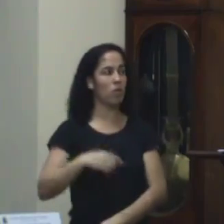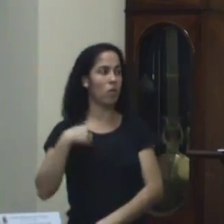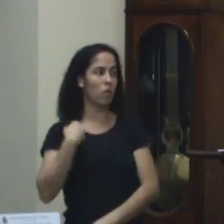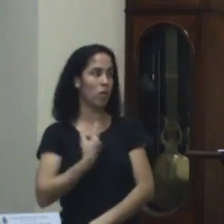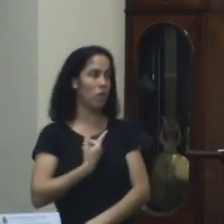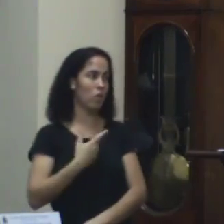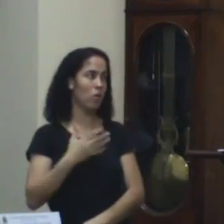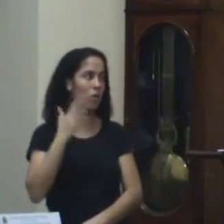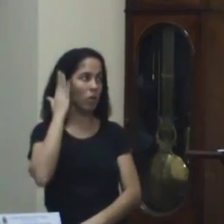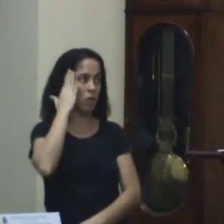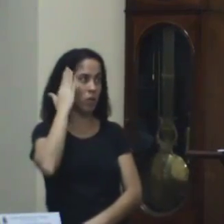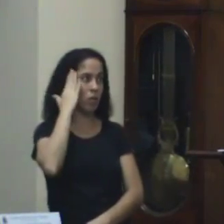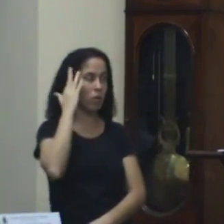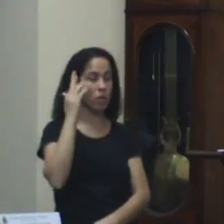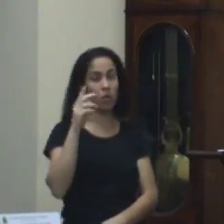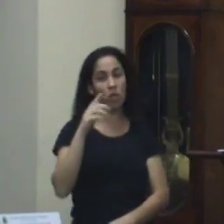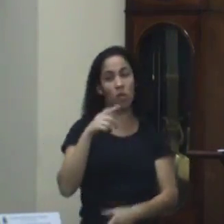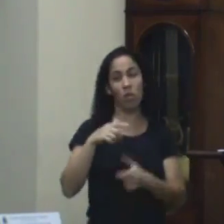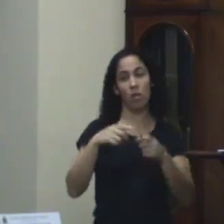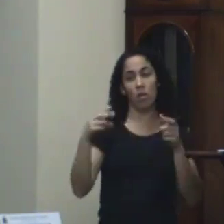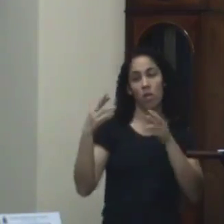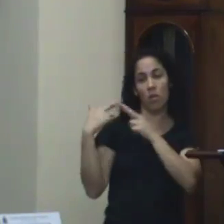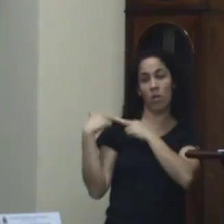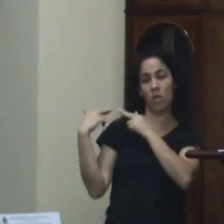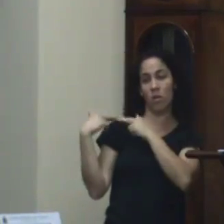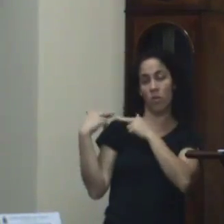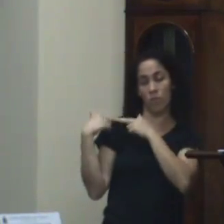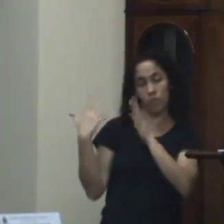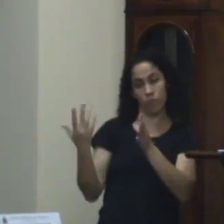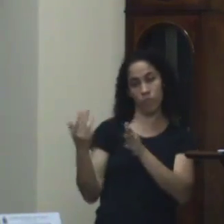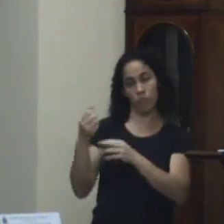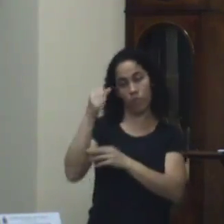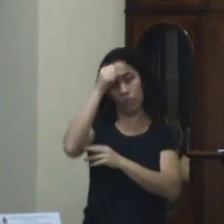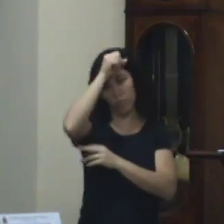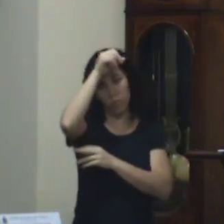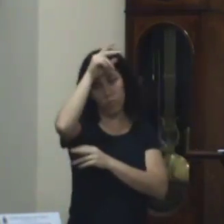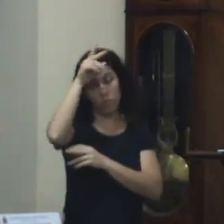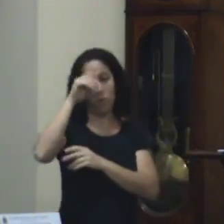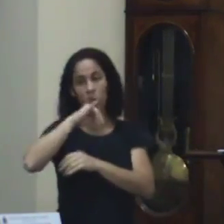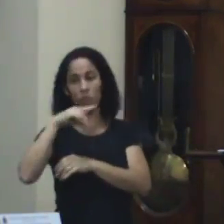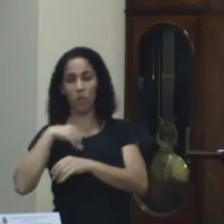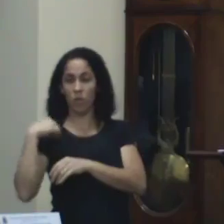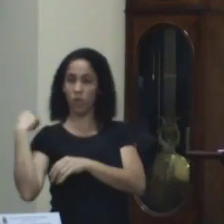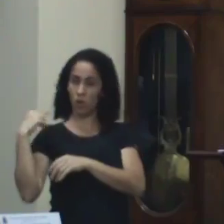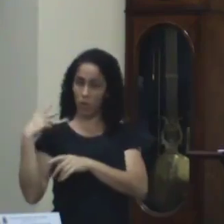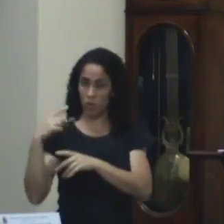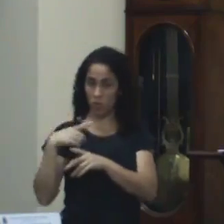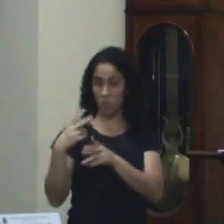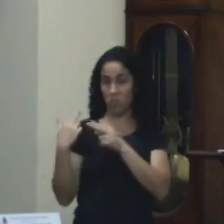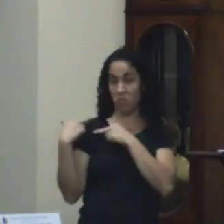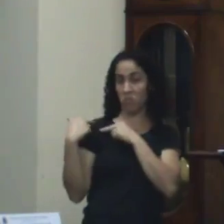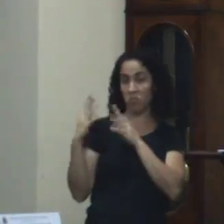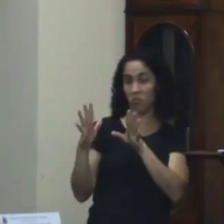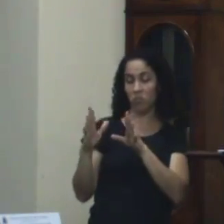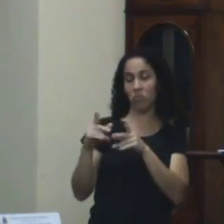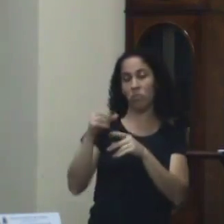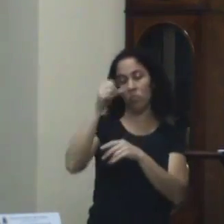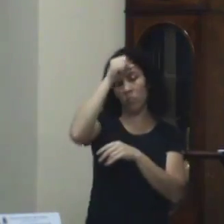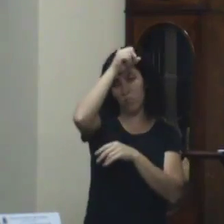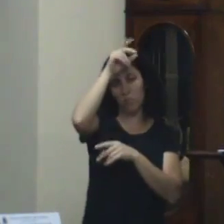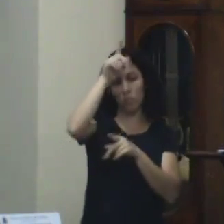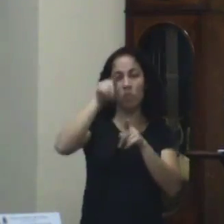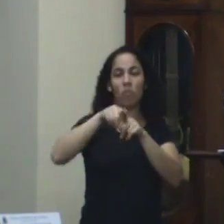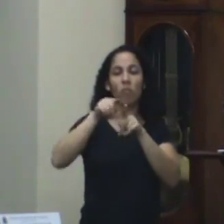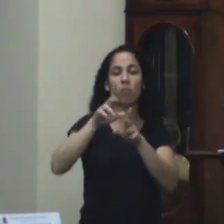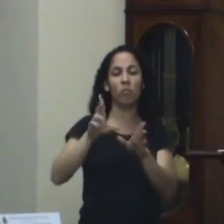sabemos que a maior responsabilidade, claro, eu tenho a responsabilidade como ente legislativo, é o que eu deixo bem claro sempre a todos no